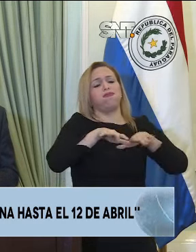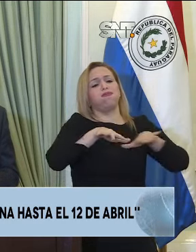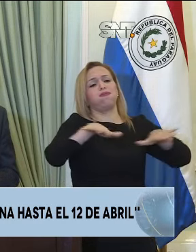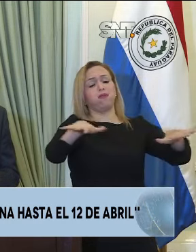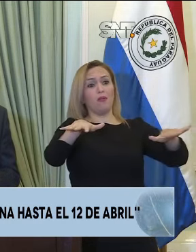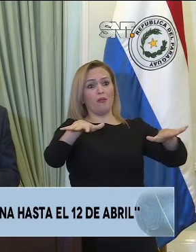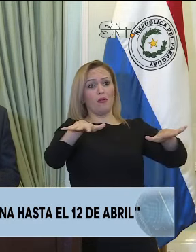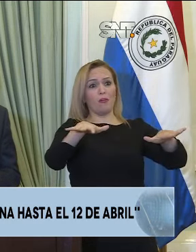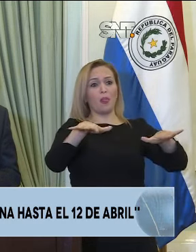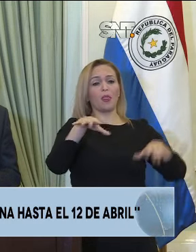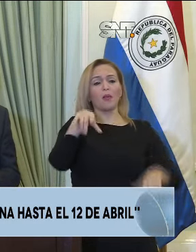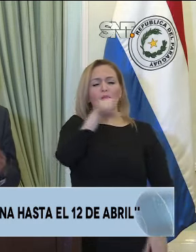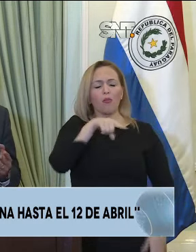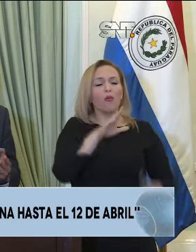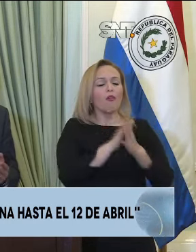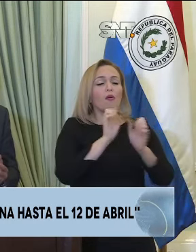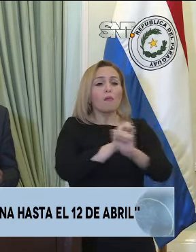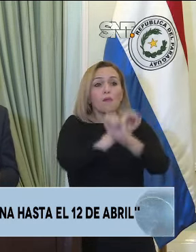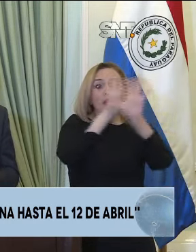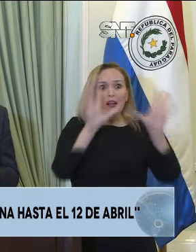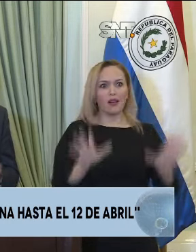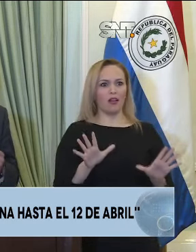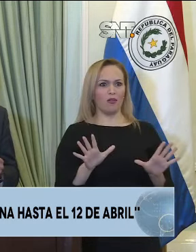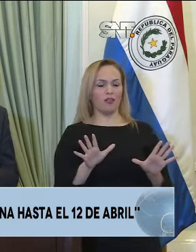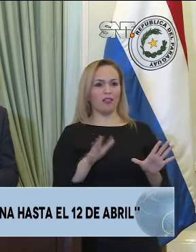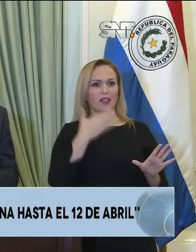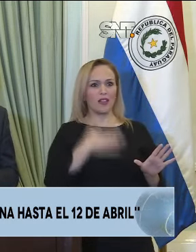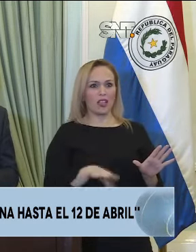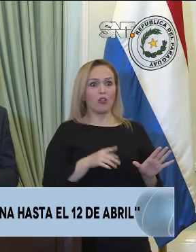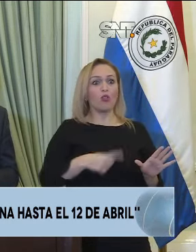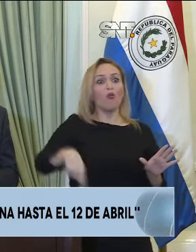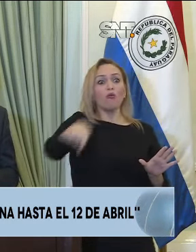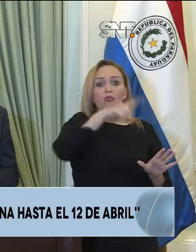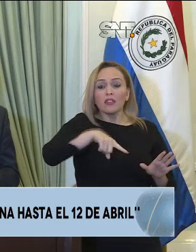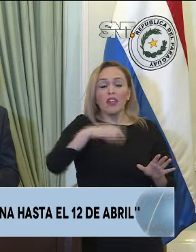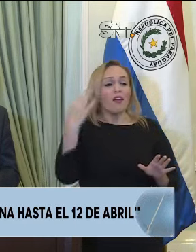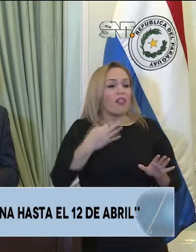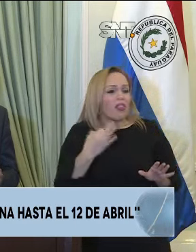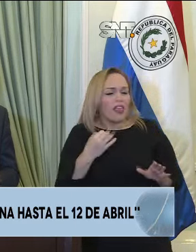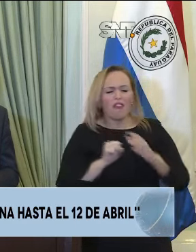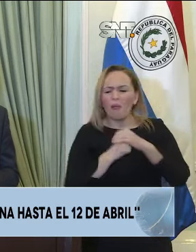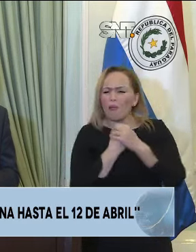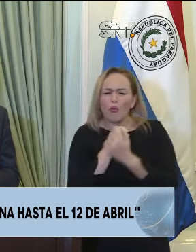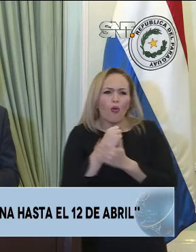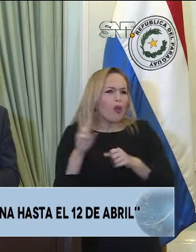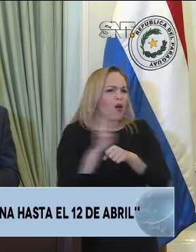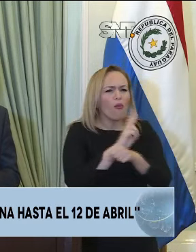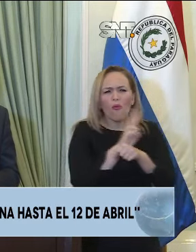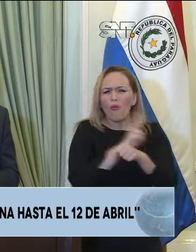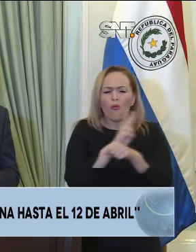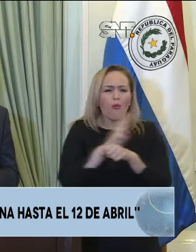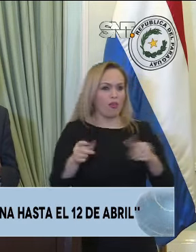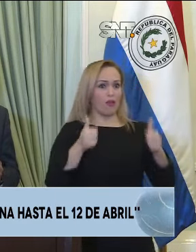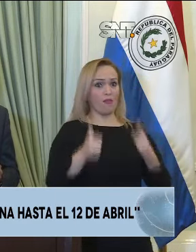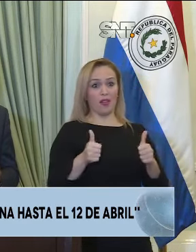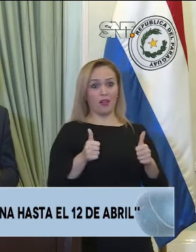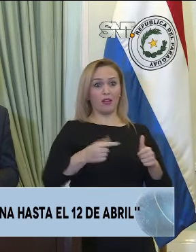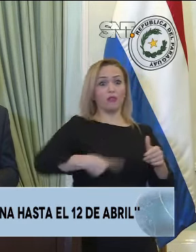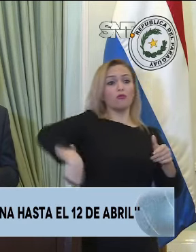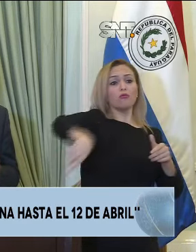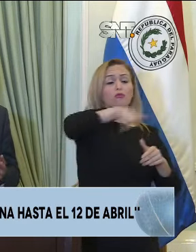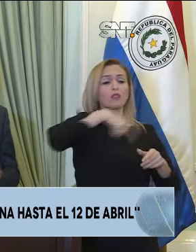y para ponerlo en términos sencillos, también es lo siguiente. Nosotros tenemos que jugar este partido en la cancha donde más nos conviene. La